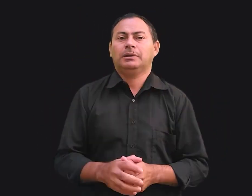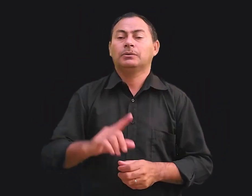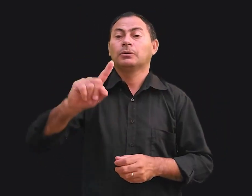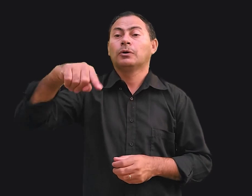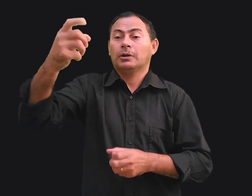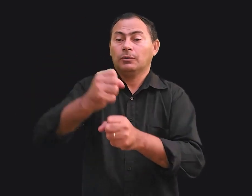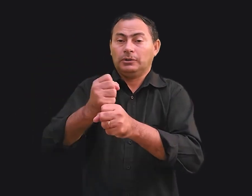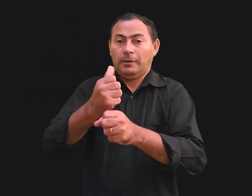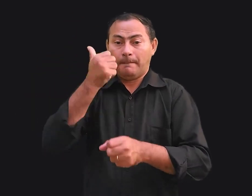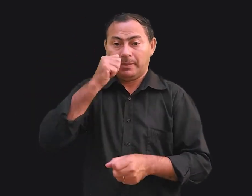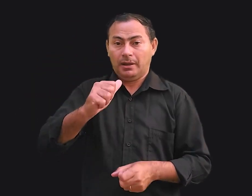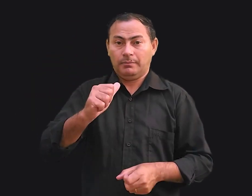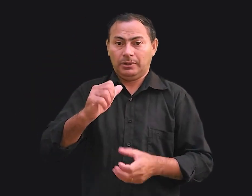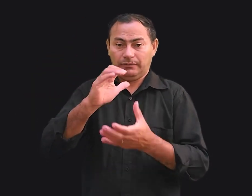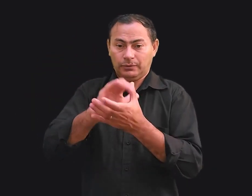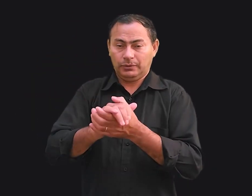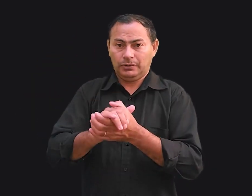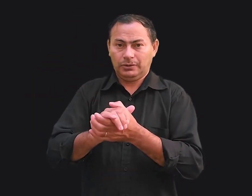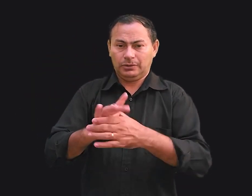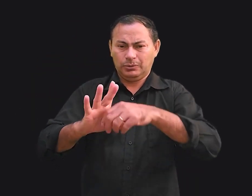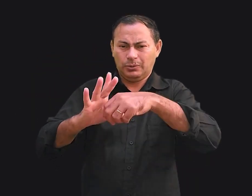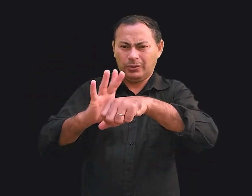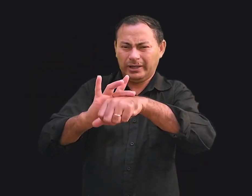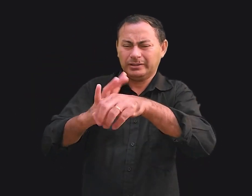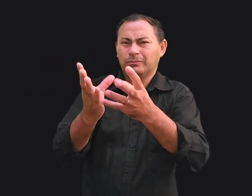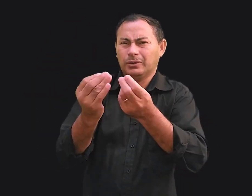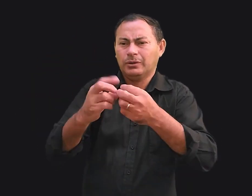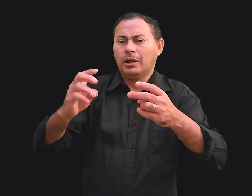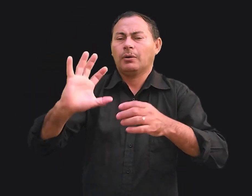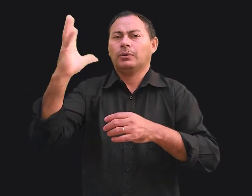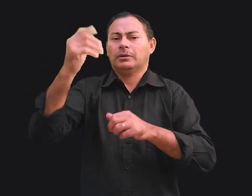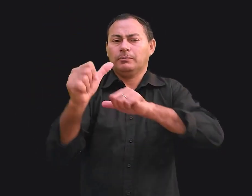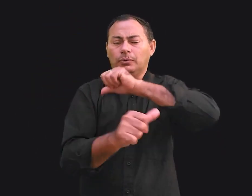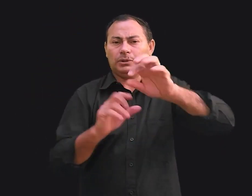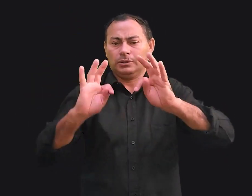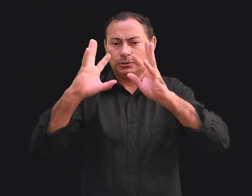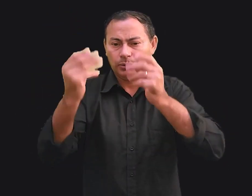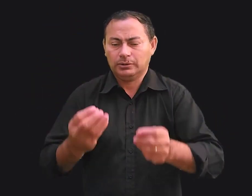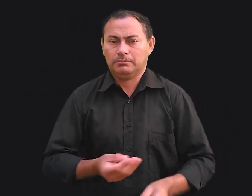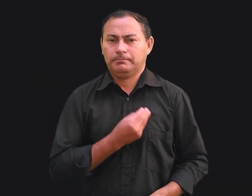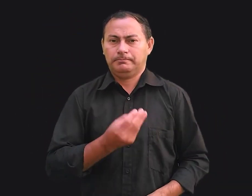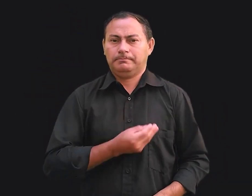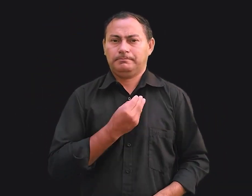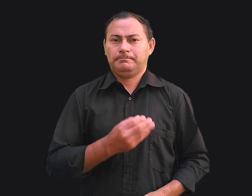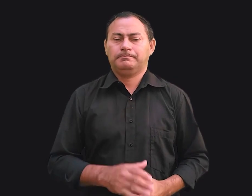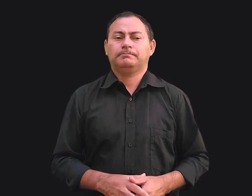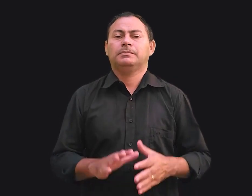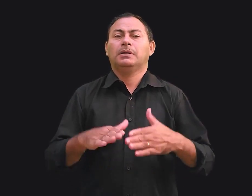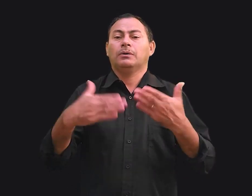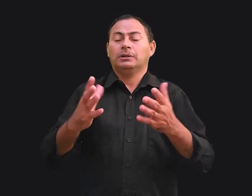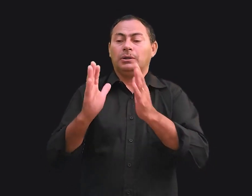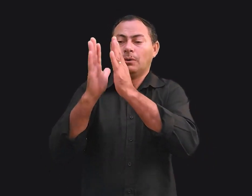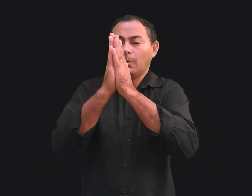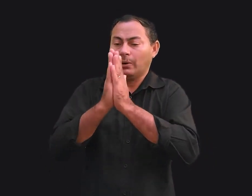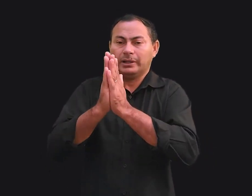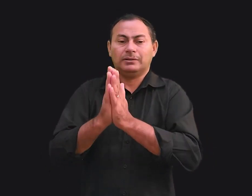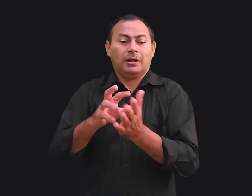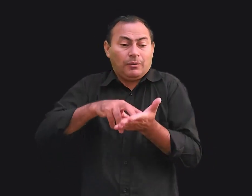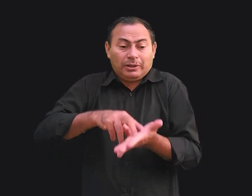ano seguinte, minha mulher ficou doente, muitas outras coisas aconteceram, mudando toda a nossa vida. Quando orei, eu não aguento